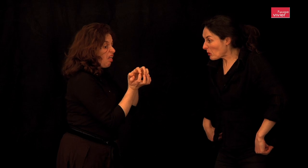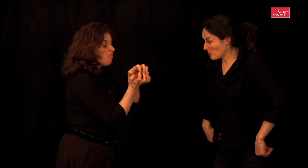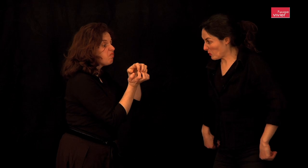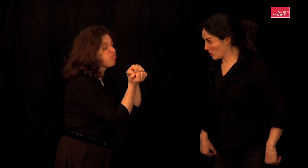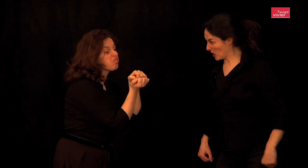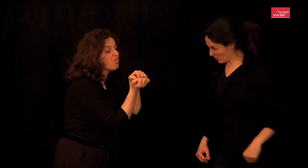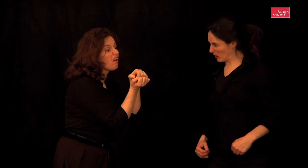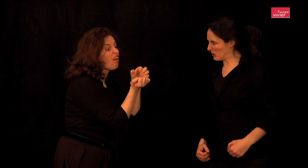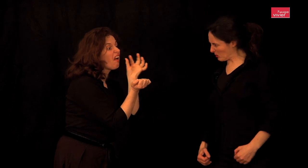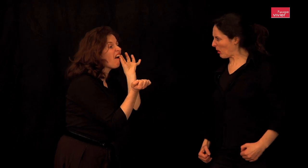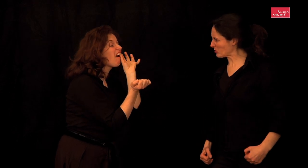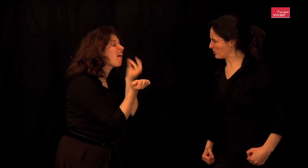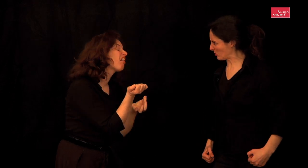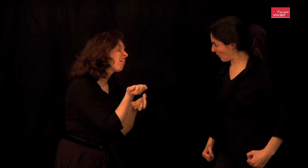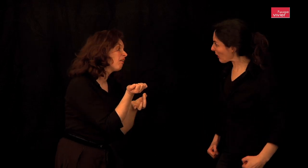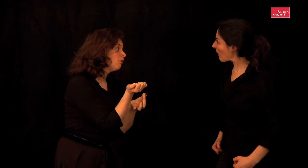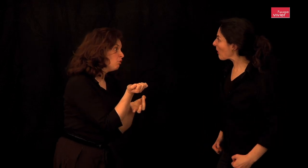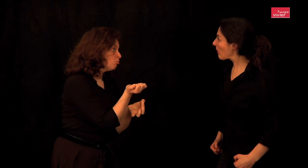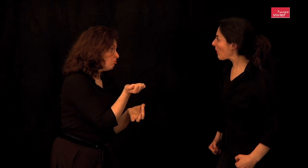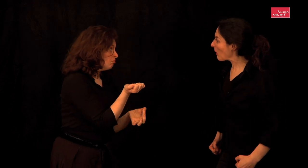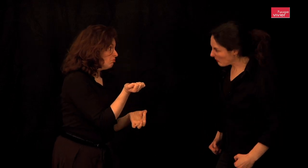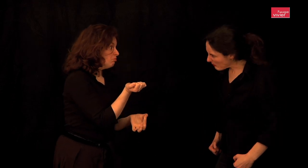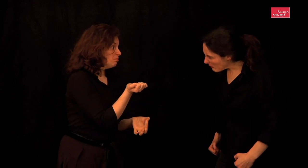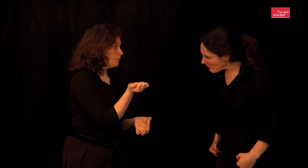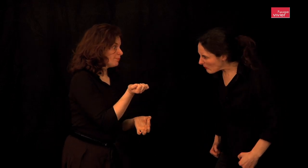Je me casserai les dents sur toi.